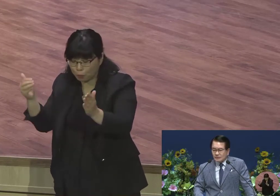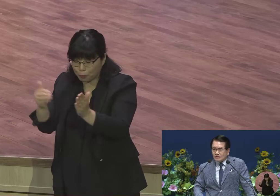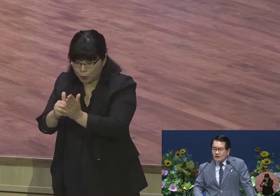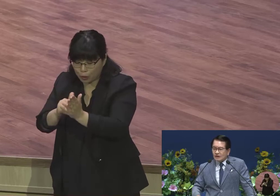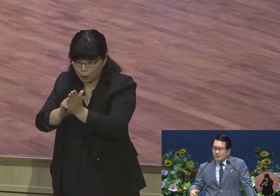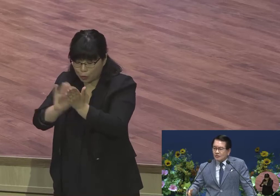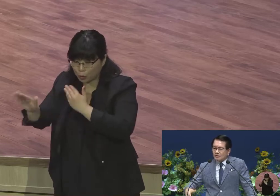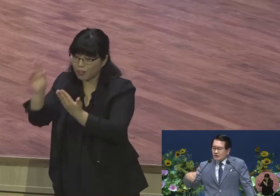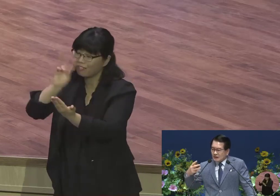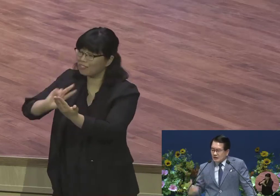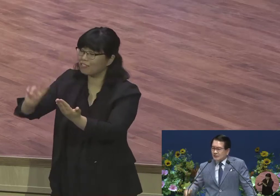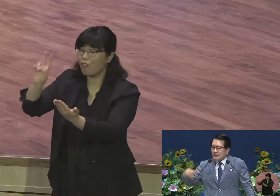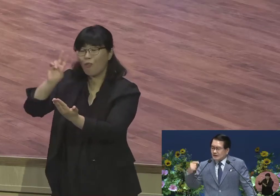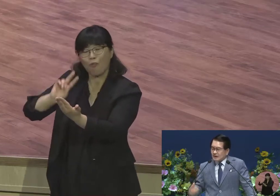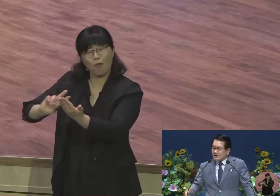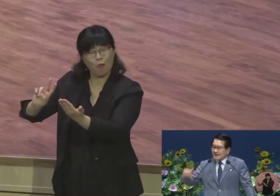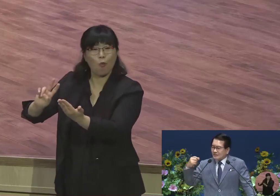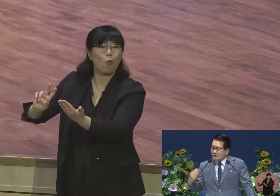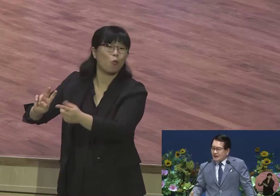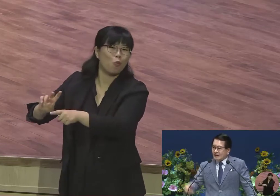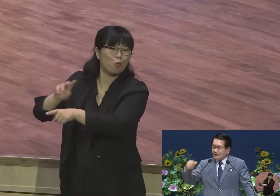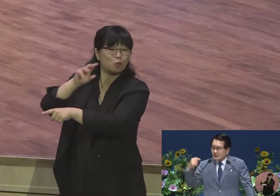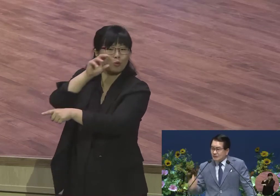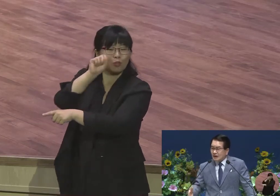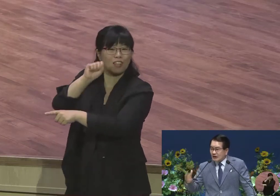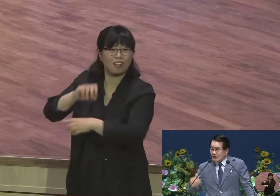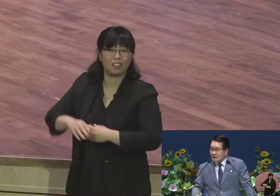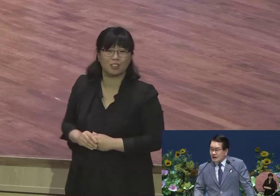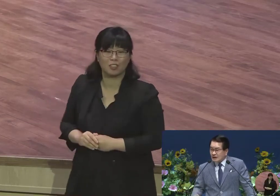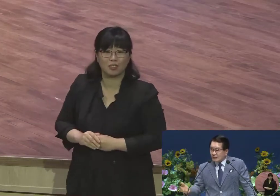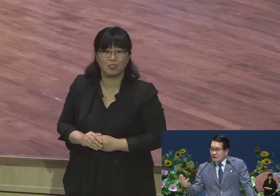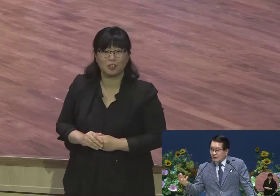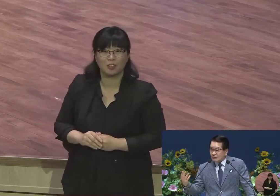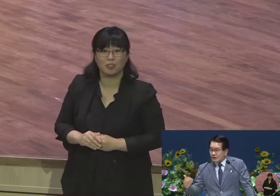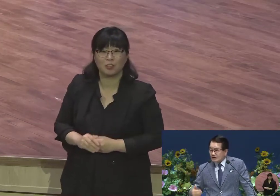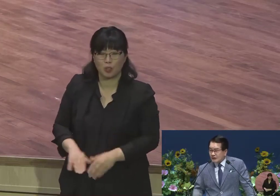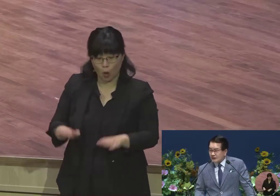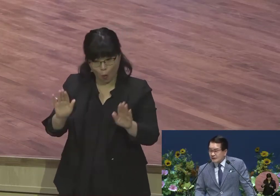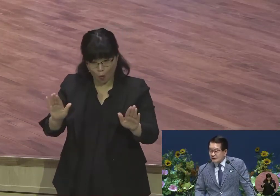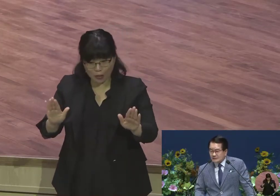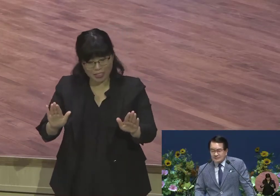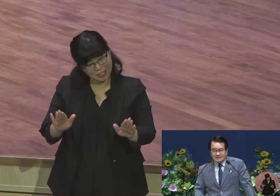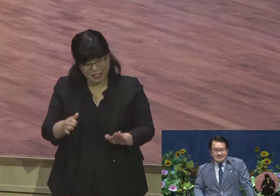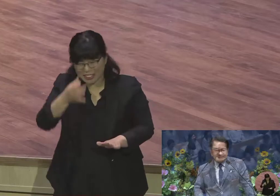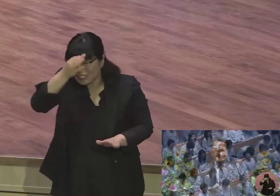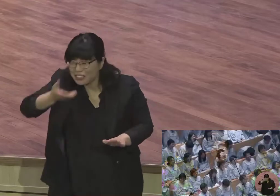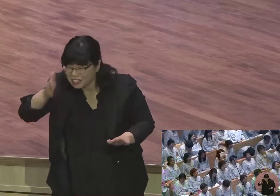오늘 찬양도 모으면 상당히 박자가 다 좀 맹쾌하고 힘있게 가야 되는데 못 따라오잖아요 그치?